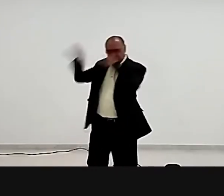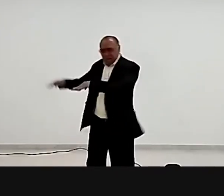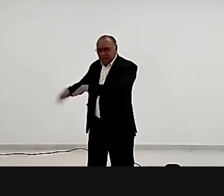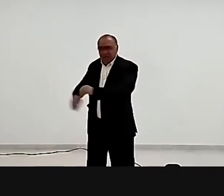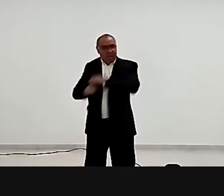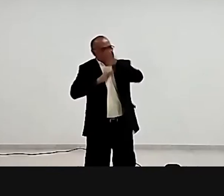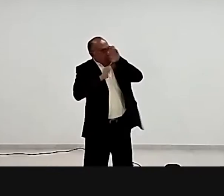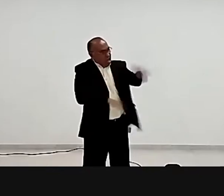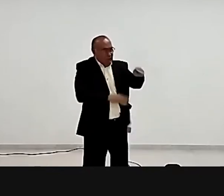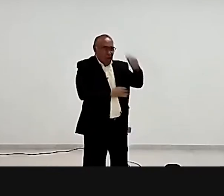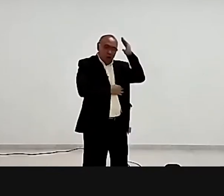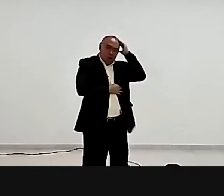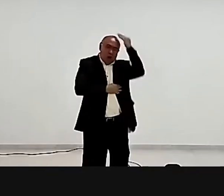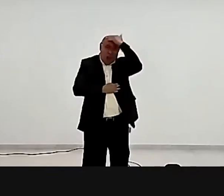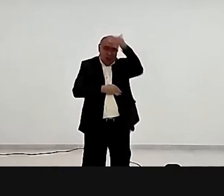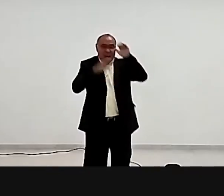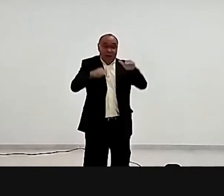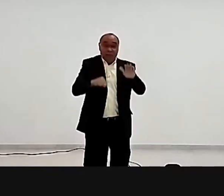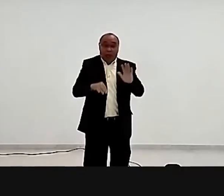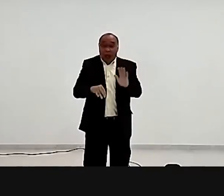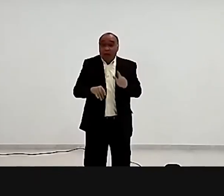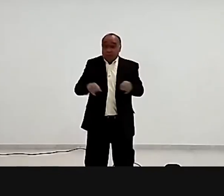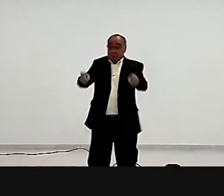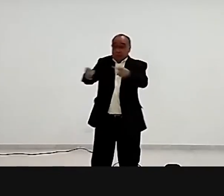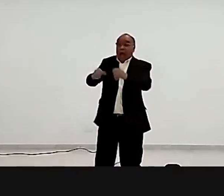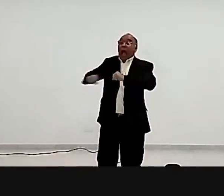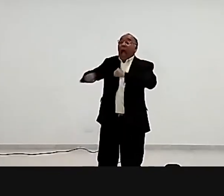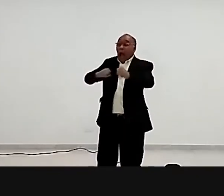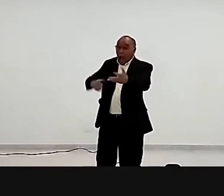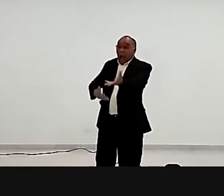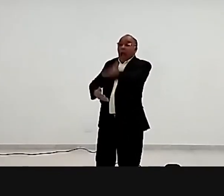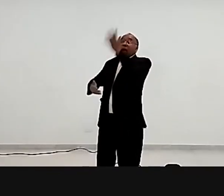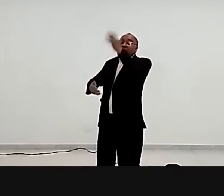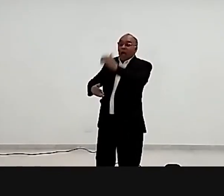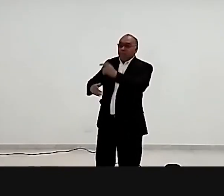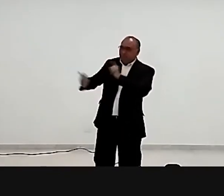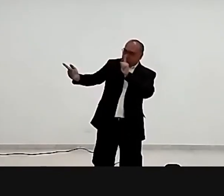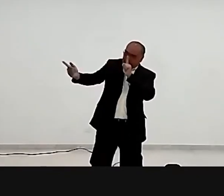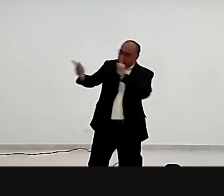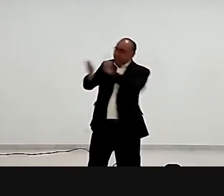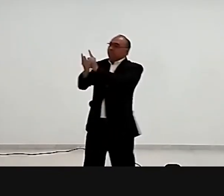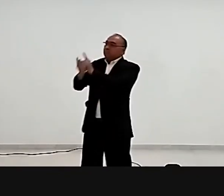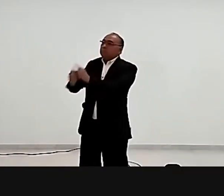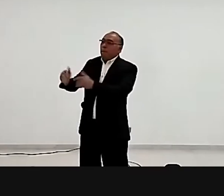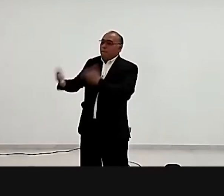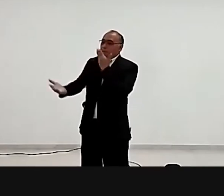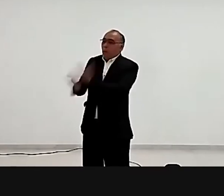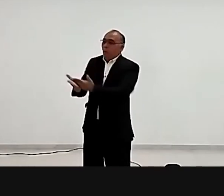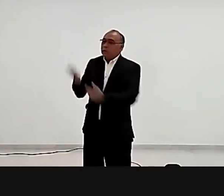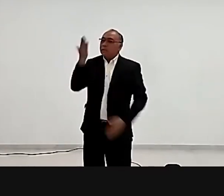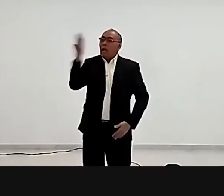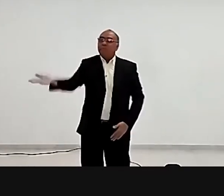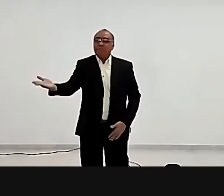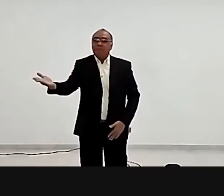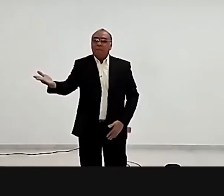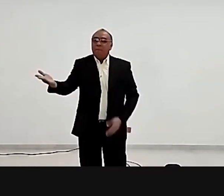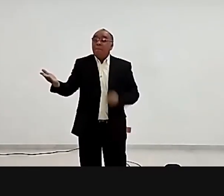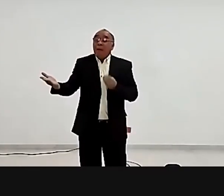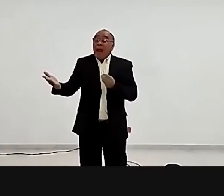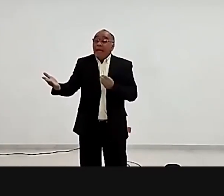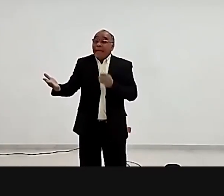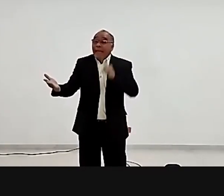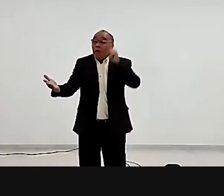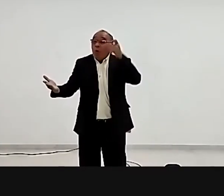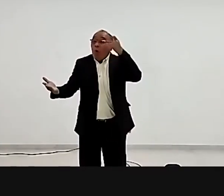situaciones que se han venido presentando desde la tercera línea nos dirán queremos que venga pero al buscar queremos que